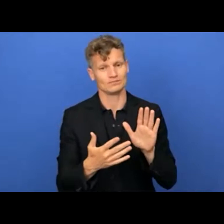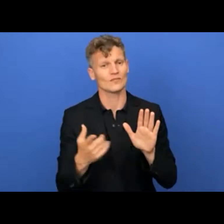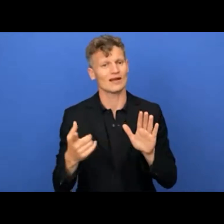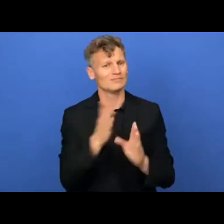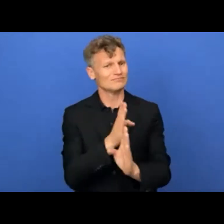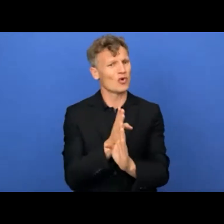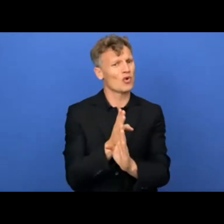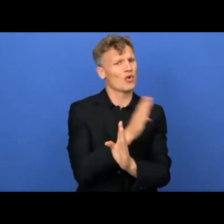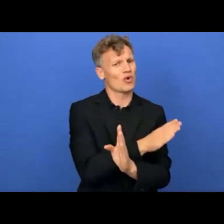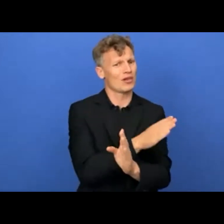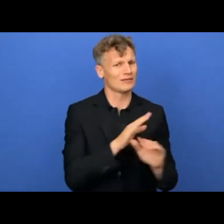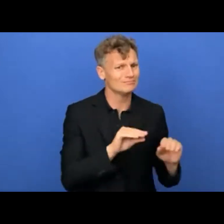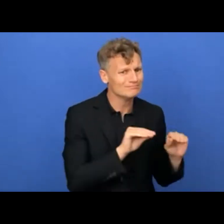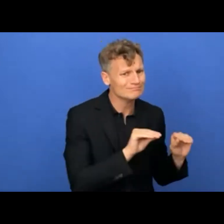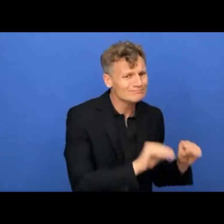lorsque l'on parle